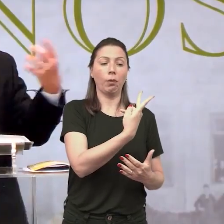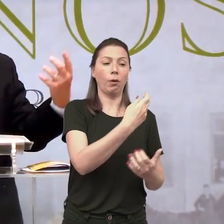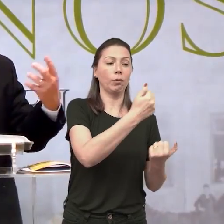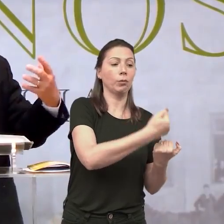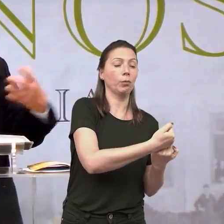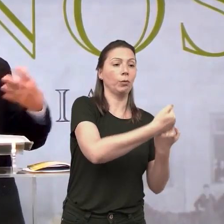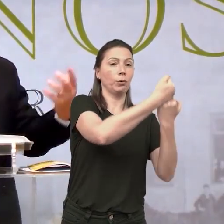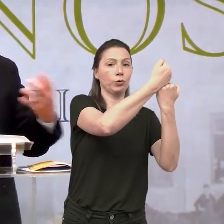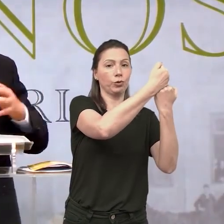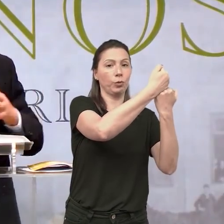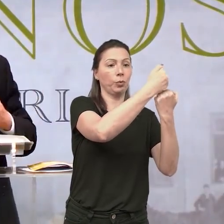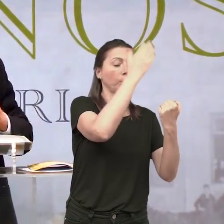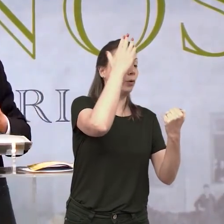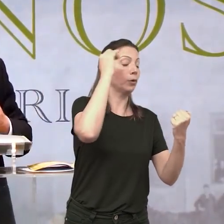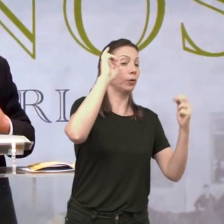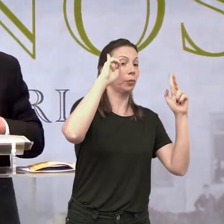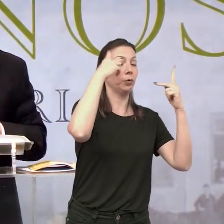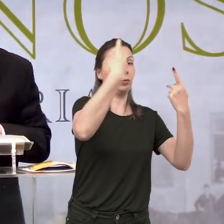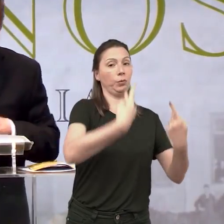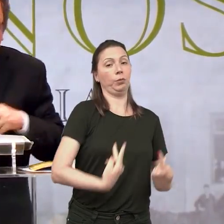o antônimo, o contrário.